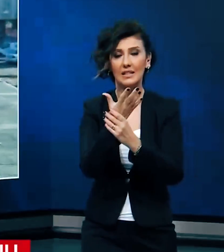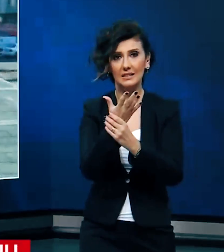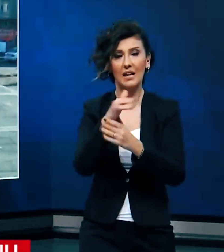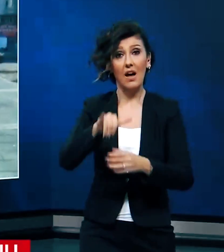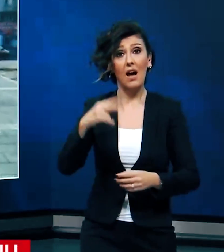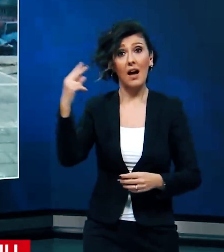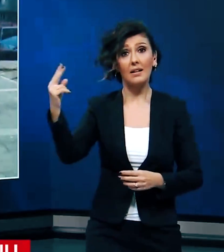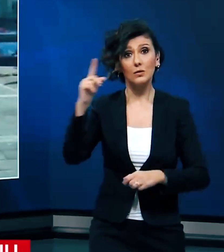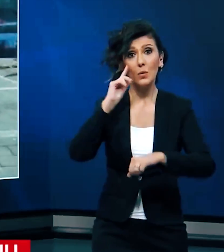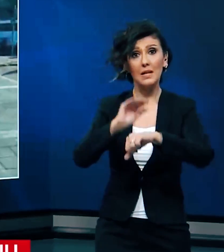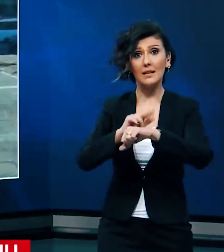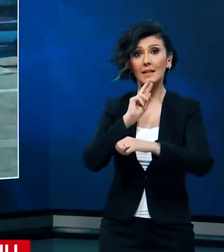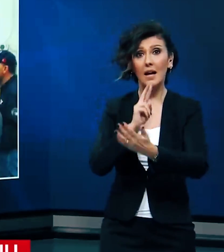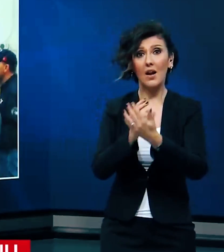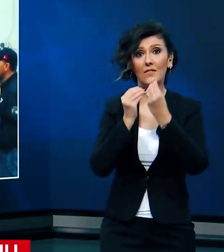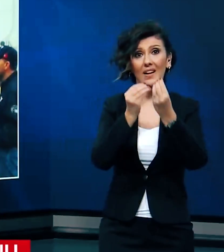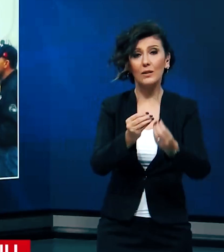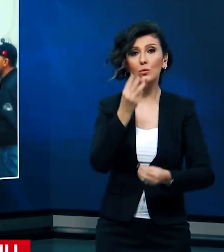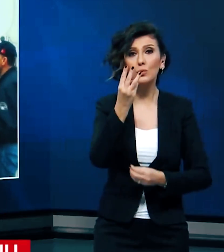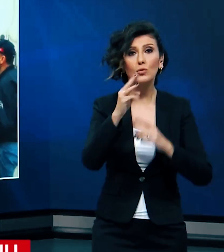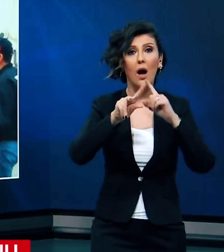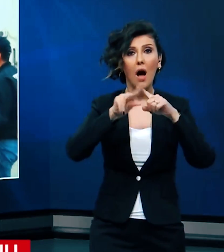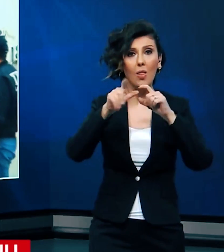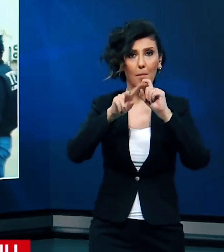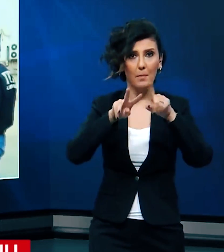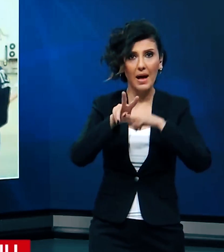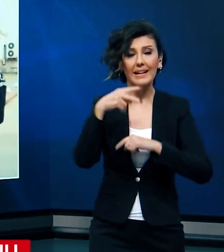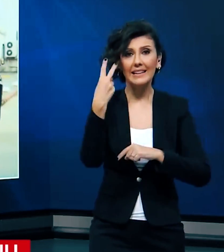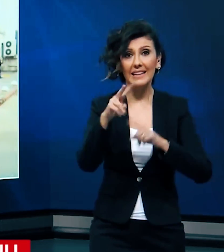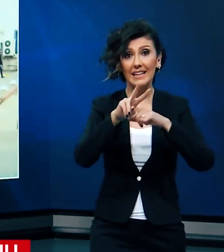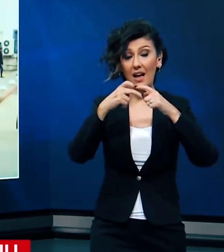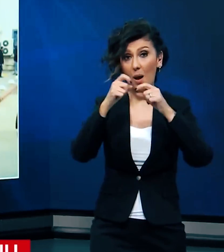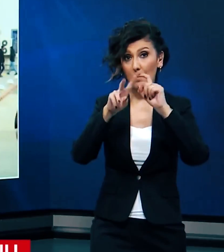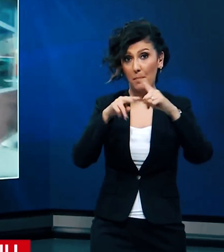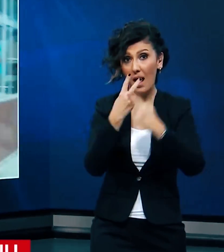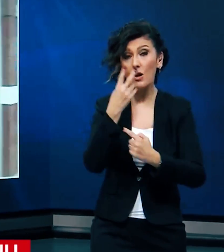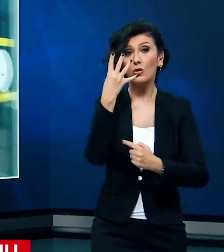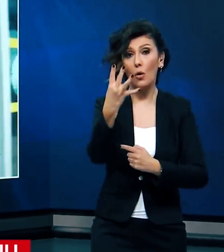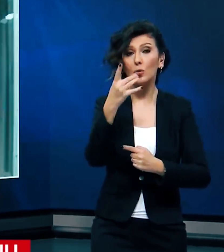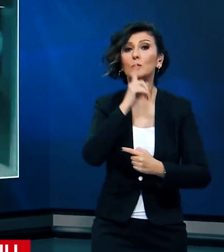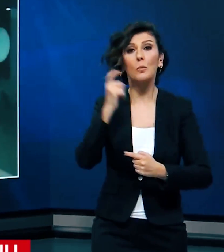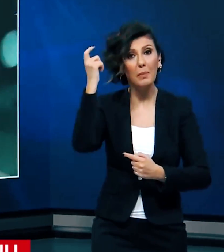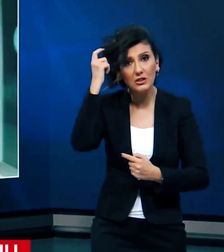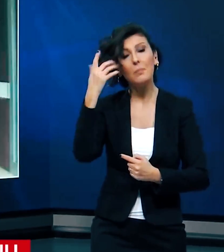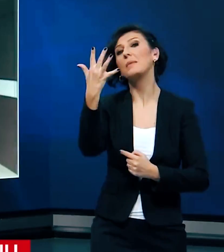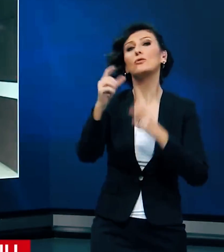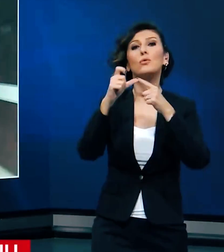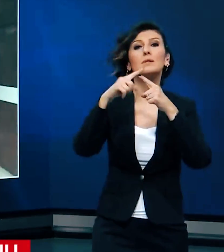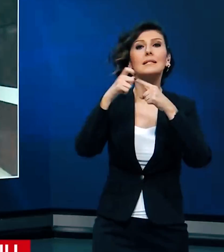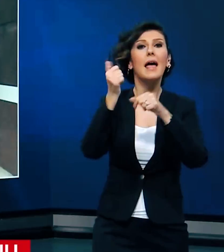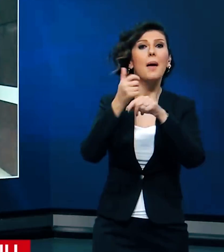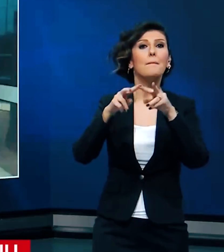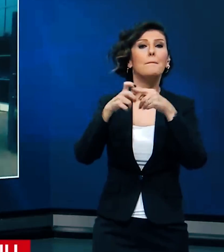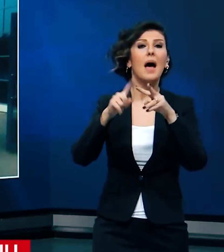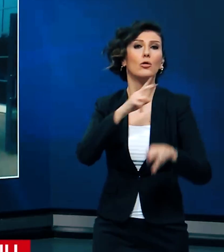çıkarıldı. Hakkında gözaltı kararı verilenlerin 3'ü albay, 2'si yarbay, 4'ü yüzbaşı, 5'i